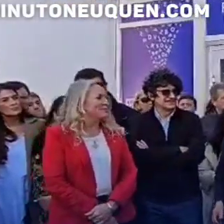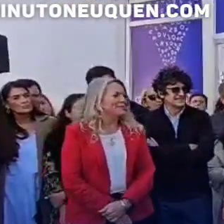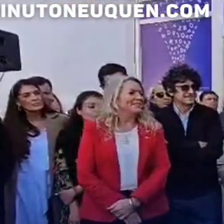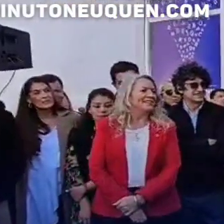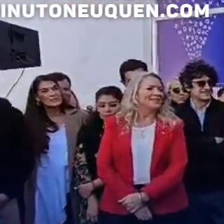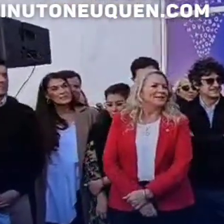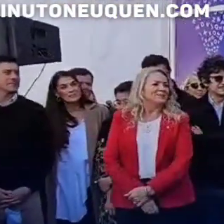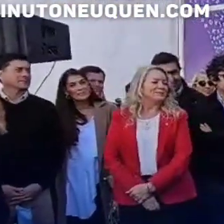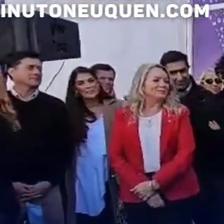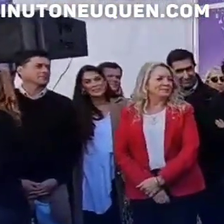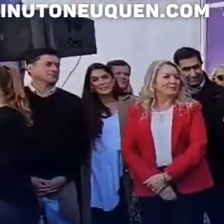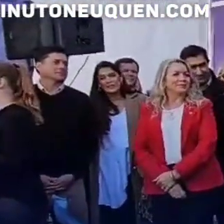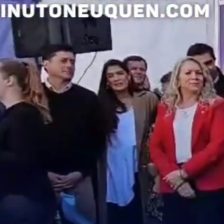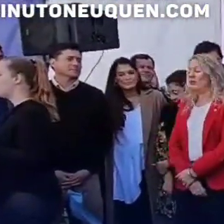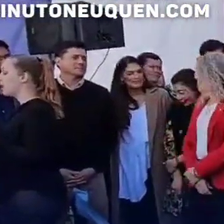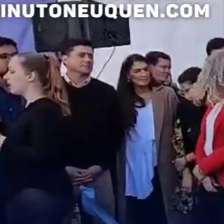Bueno, no,